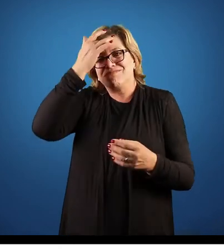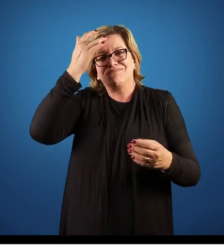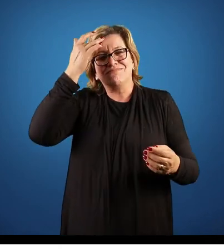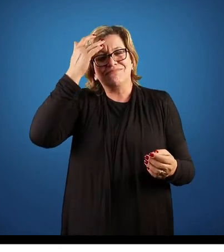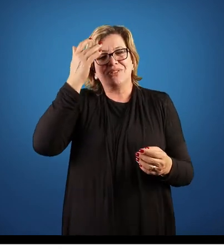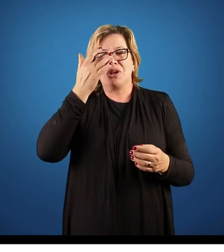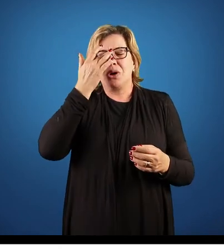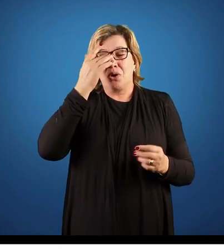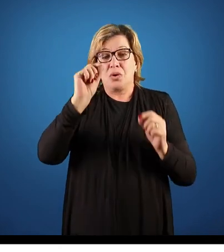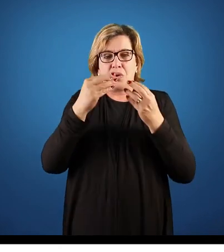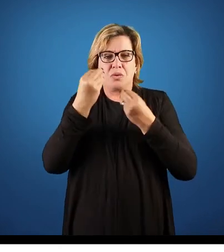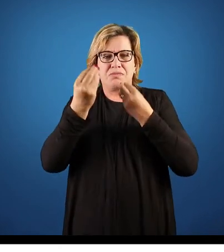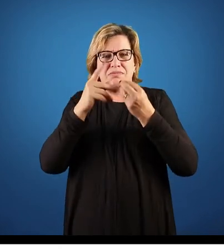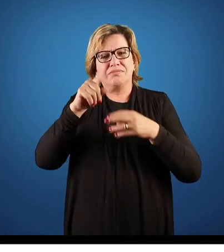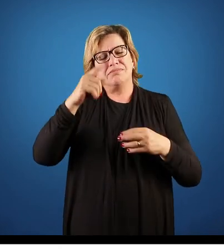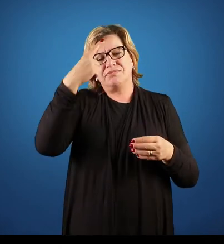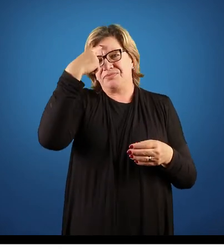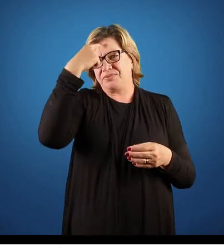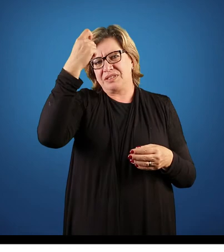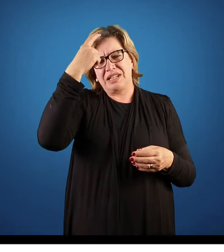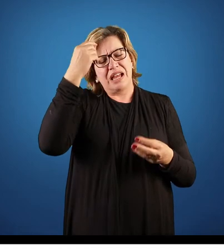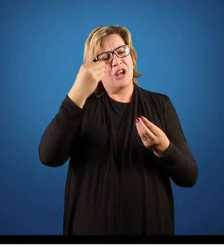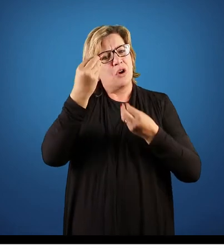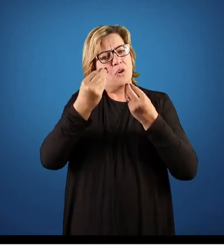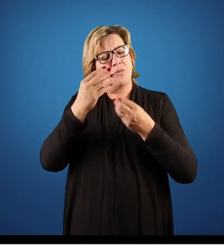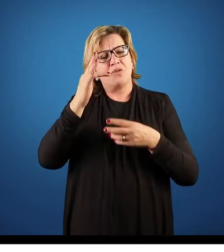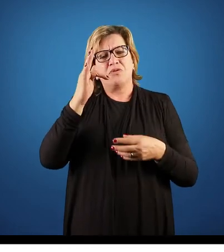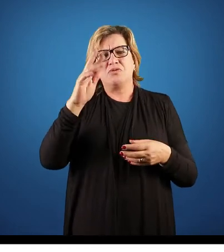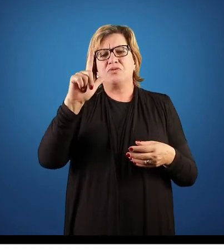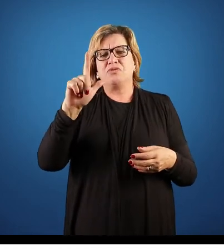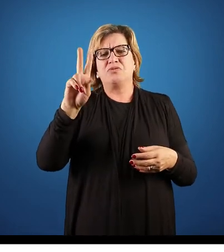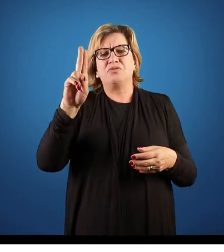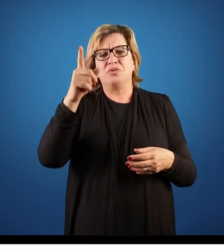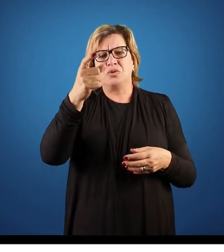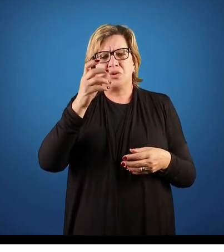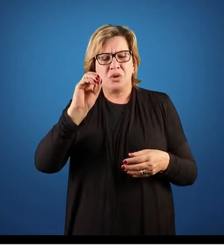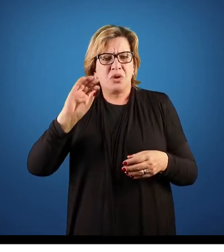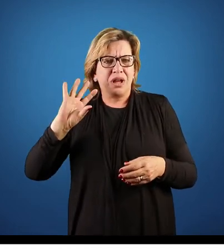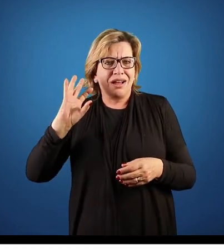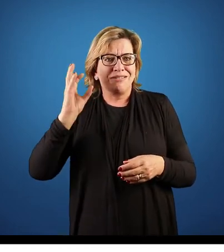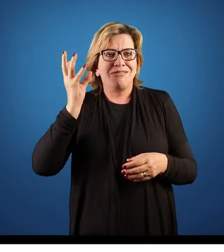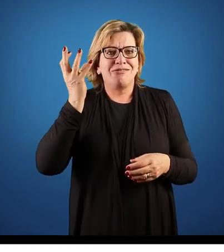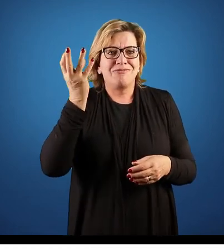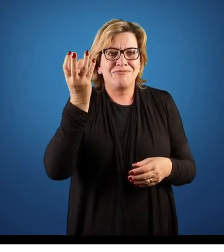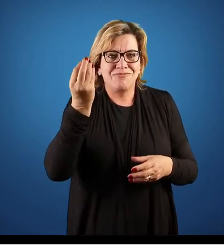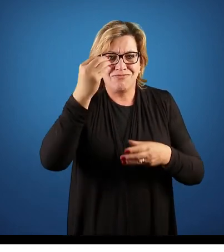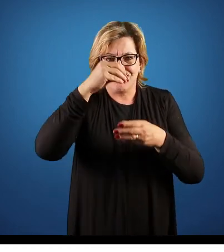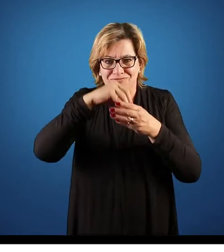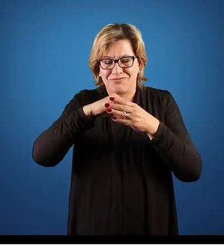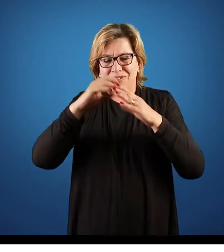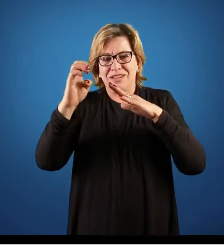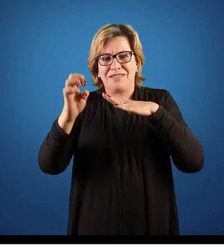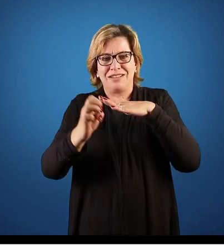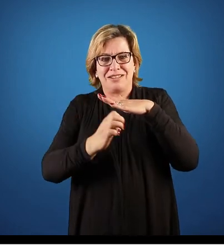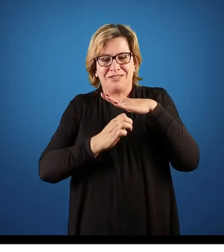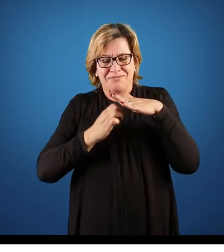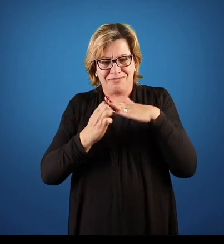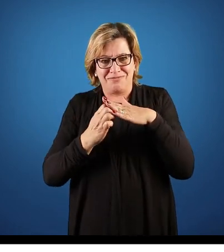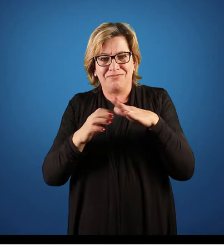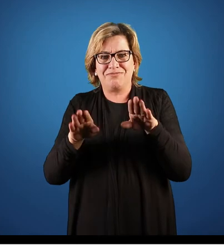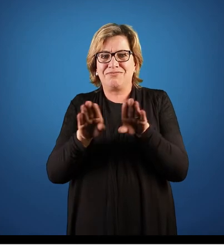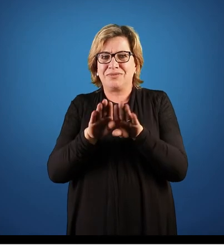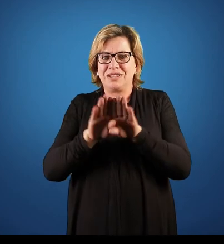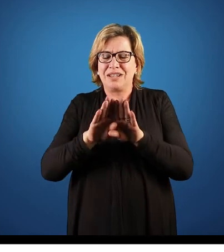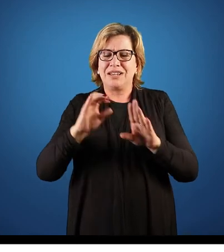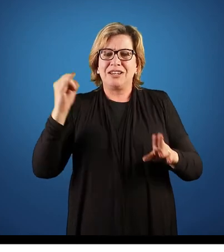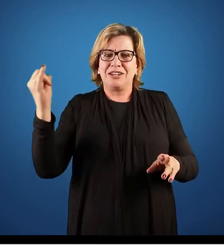dados como que é trabalhado esse fluxo de informações que ocorre dentro da nossa organização é muito importante nós